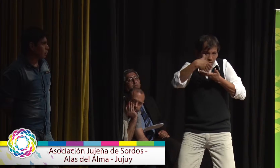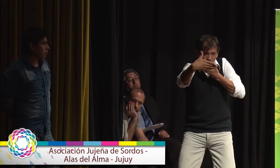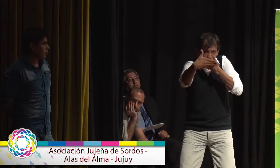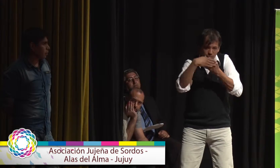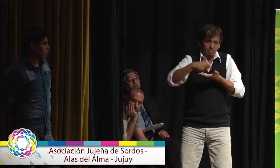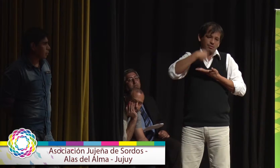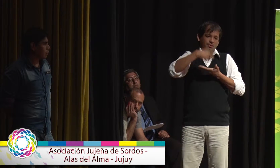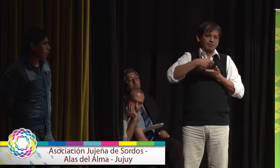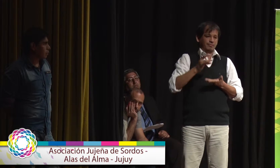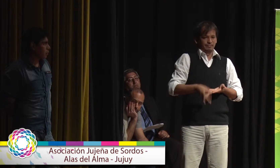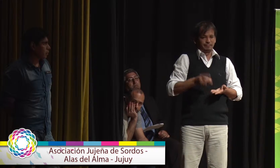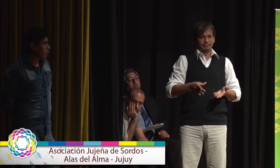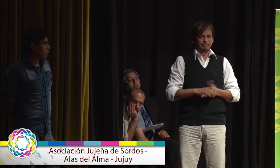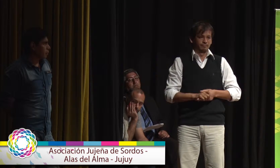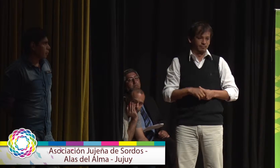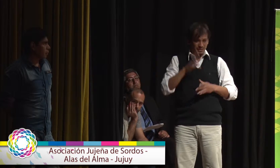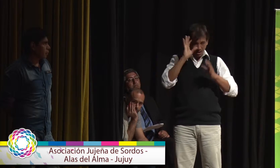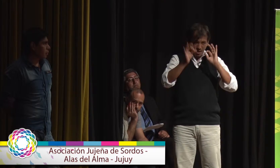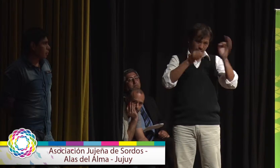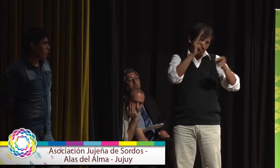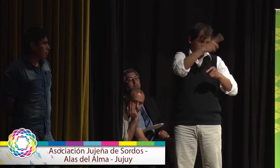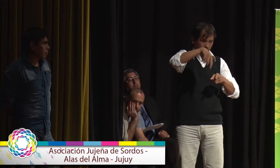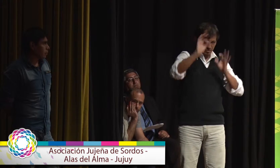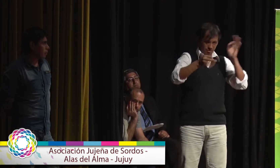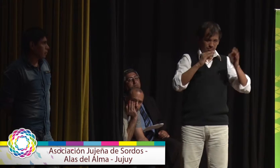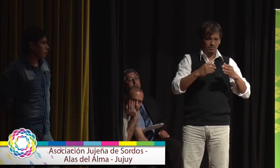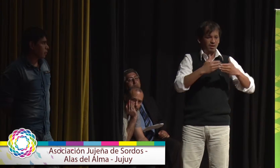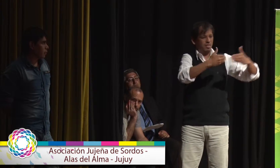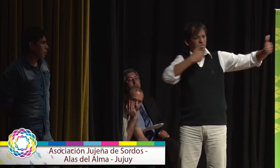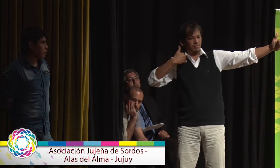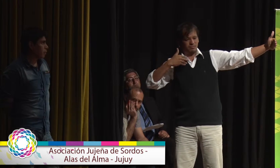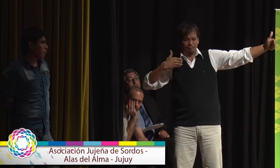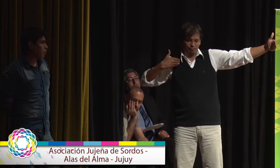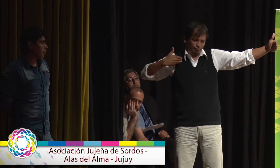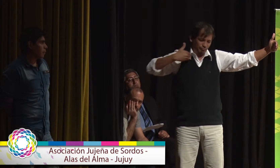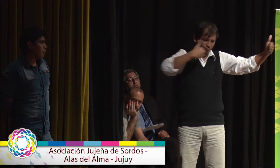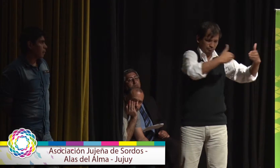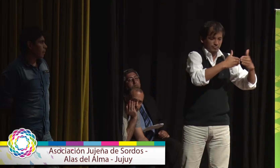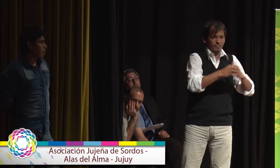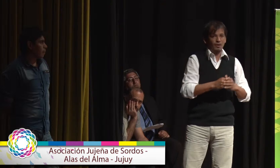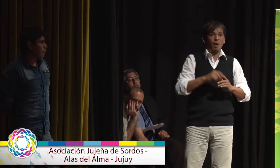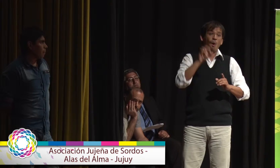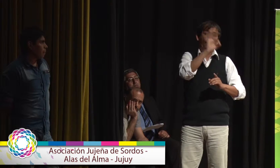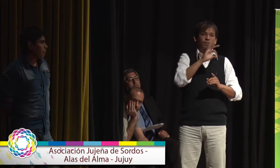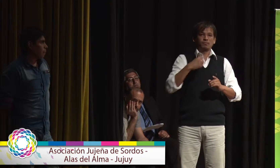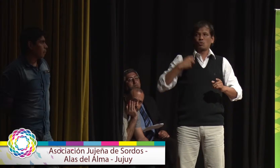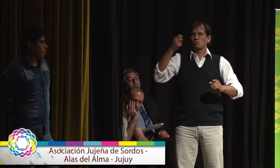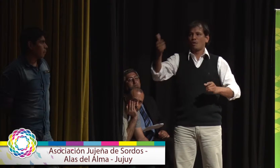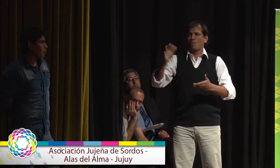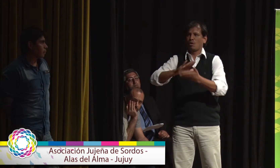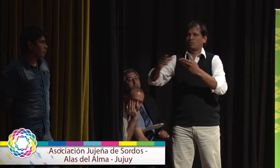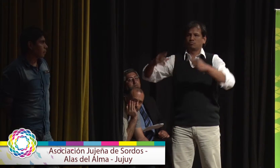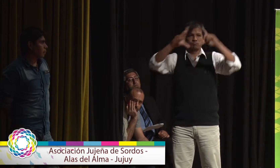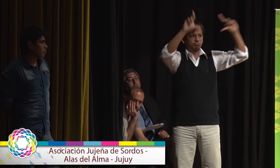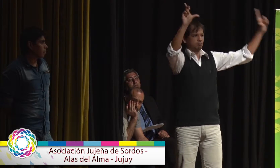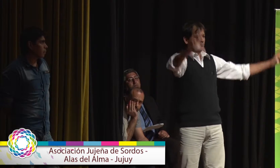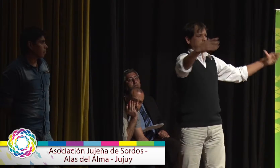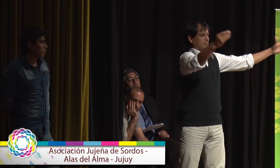en una situación de almuerzo, el tele no está al lado nuestro. Entonces, todas las personas sordas saben que tenemos dificultades para visualizar